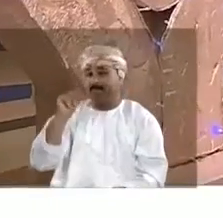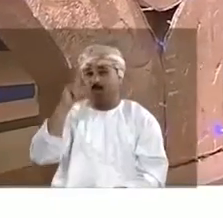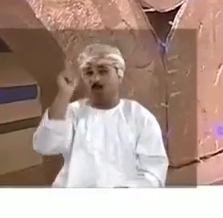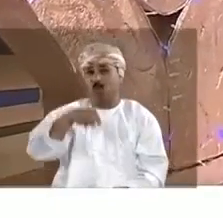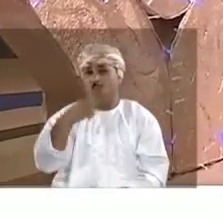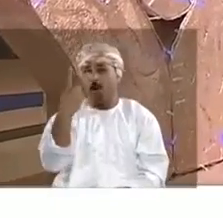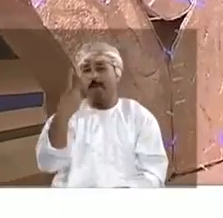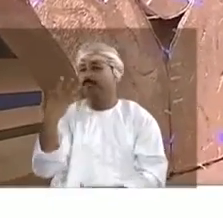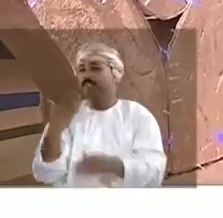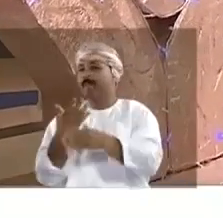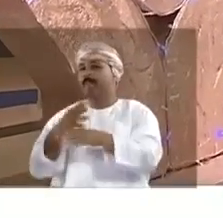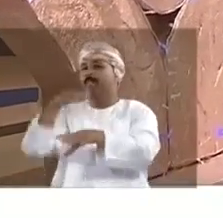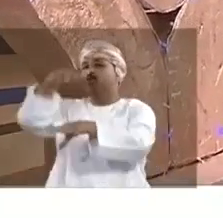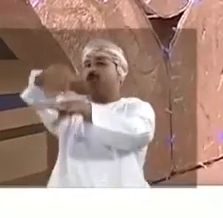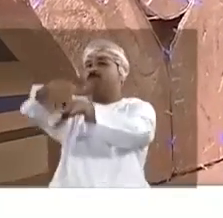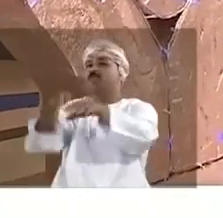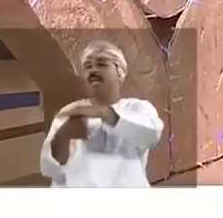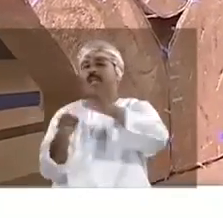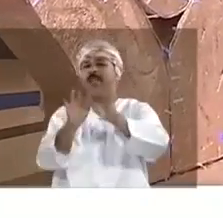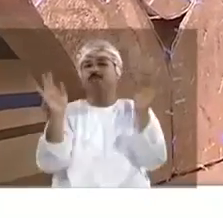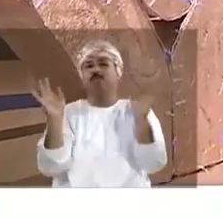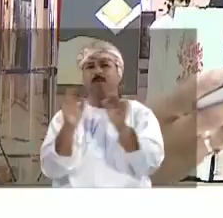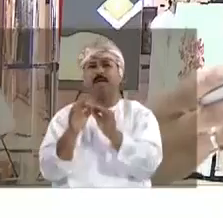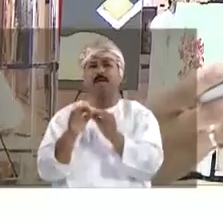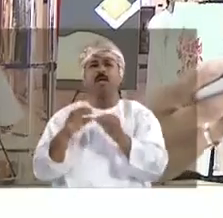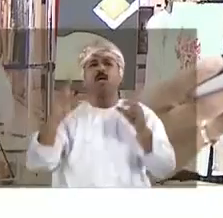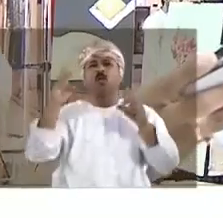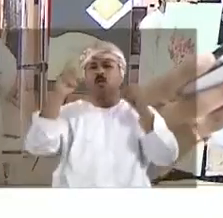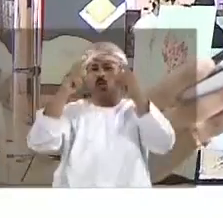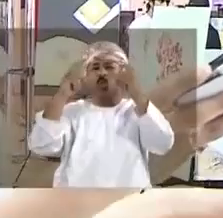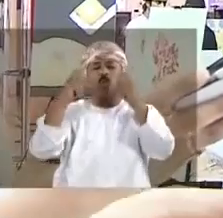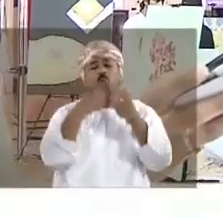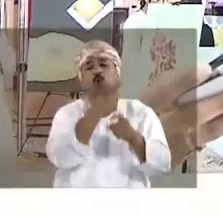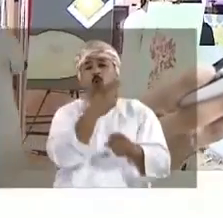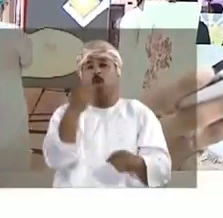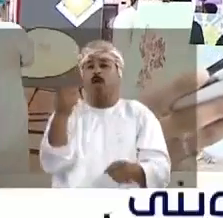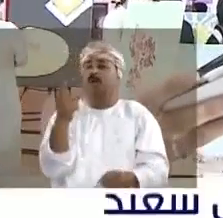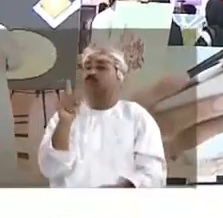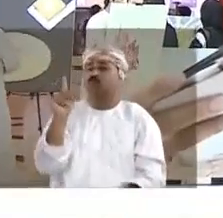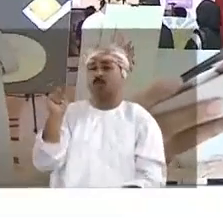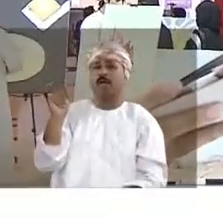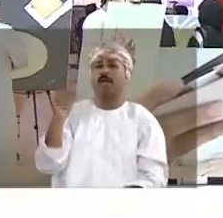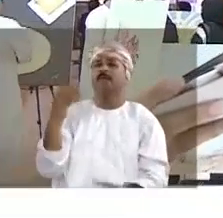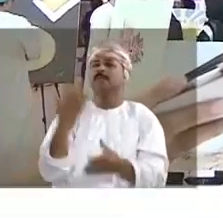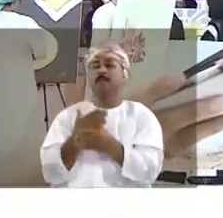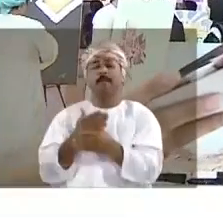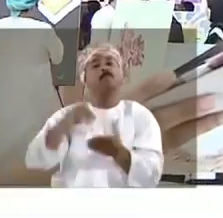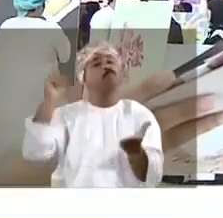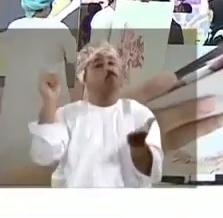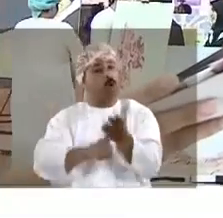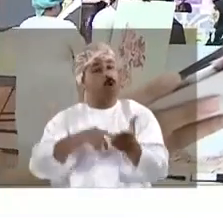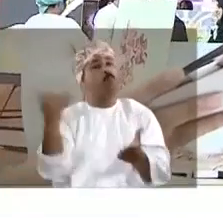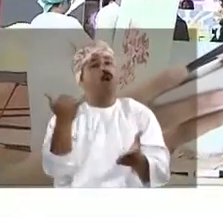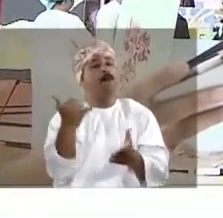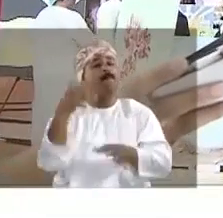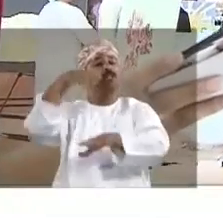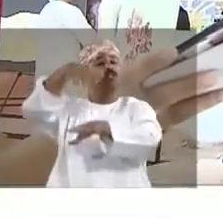مع المجتمع. الصور كلها معبرة أنه طلب اندماج هذه الفئتين مع بعض،